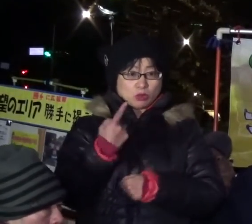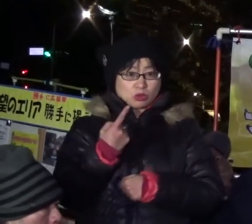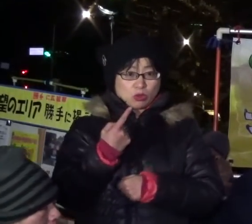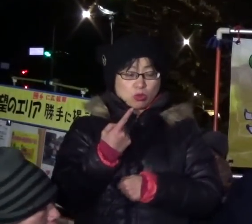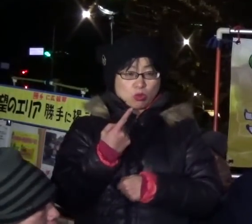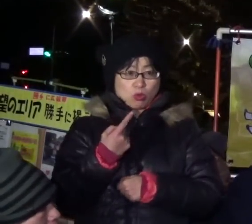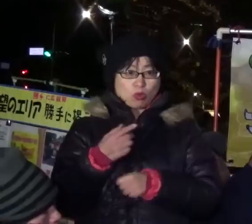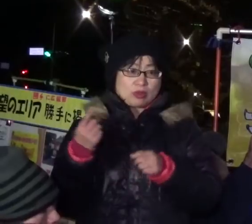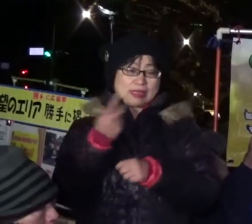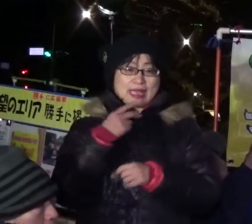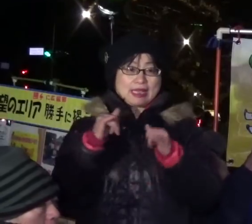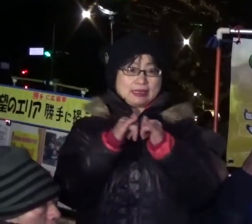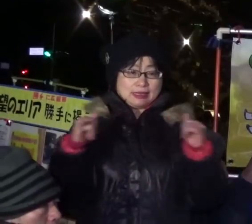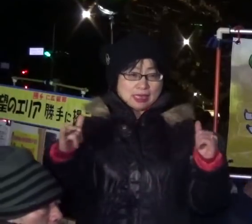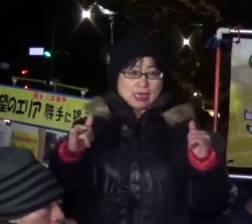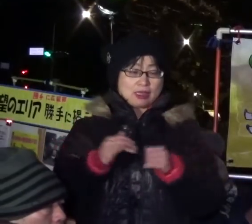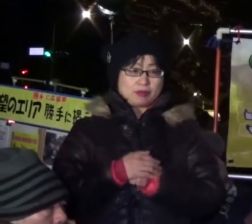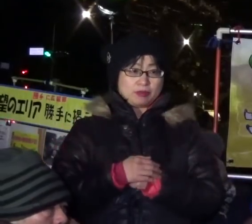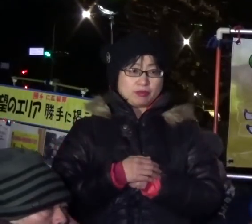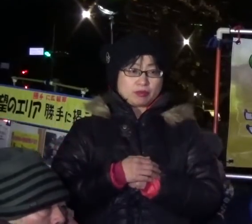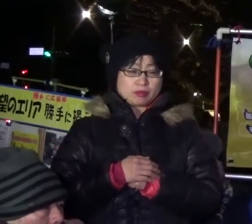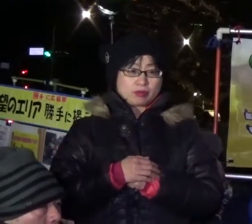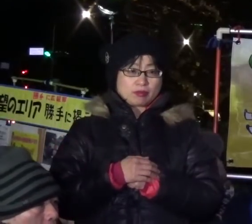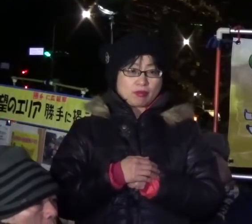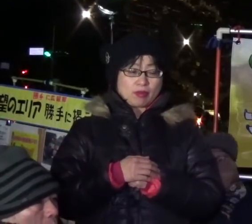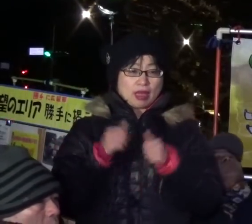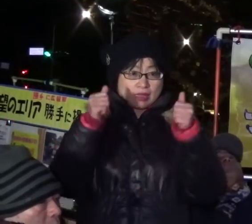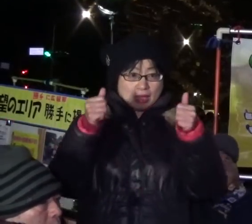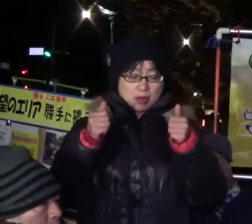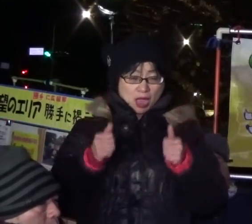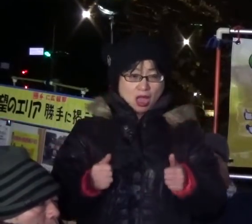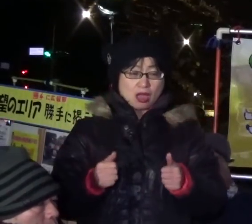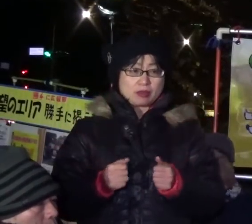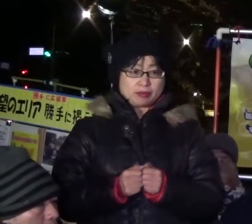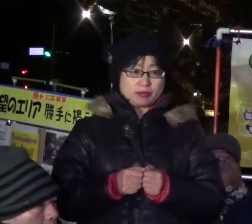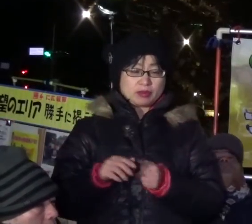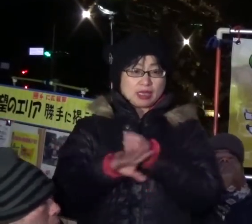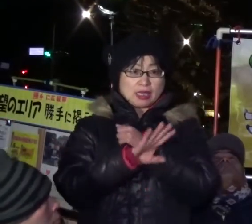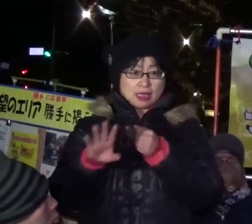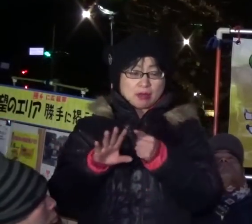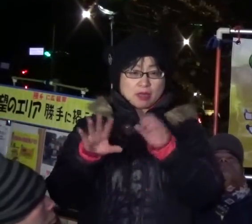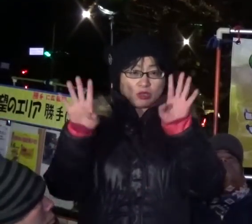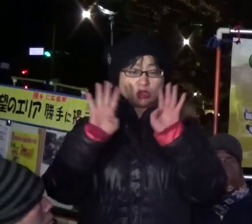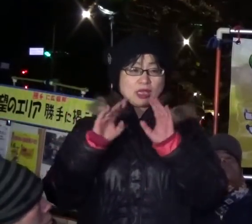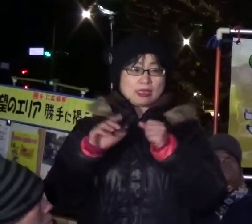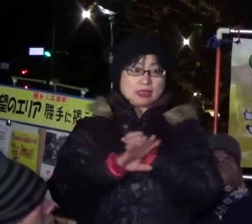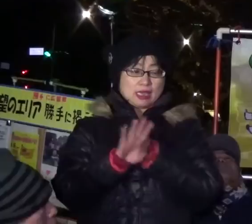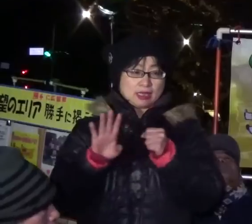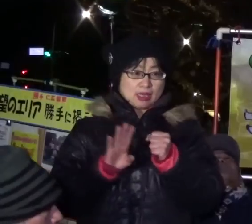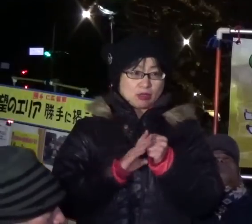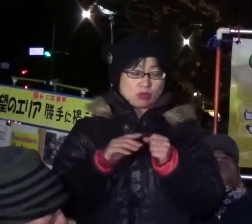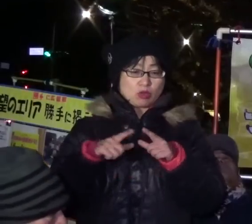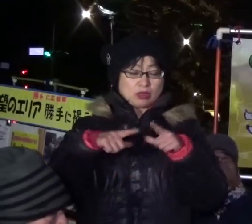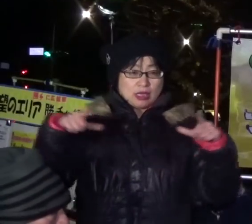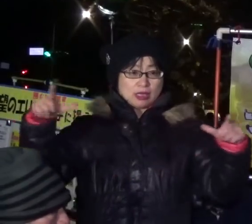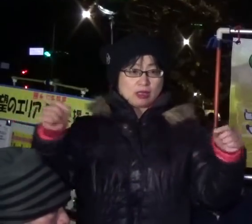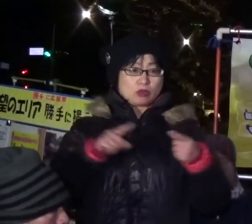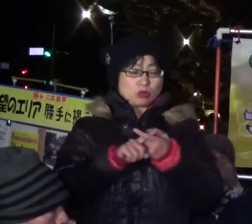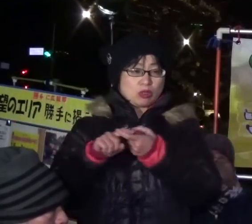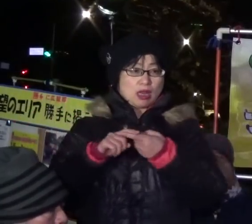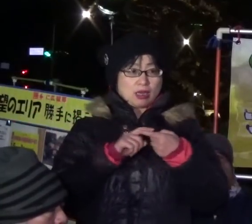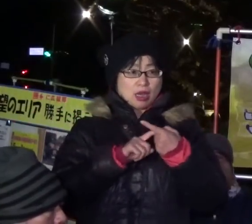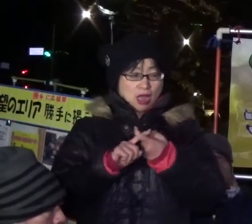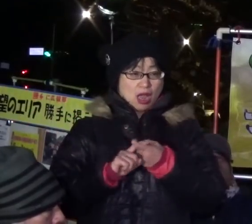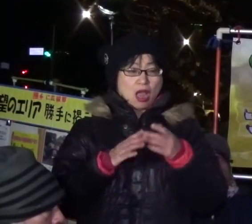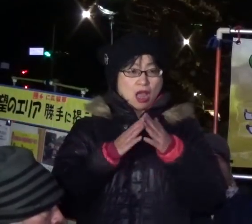害者、今原原連、原告被害者、原発被害者原告団全国連絡会ですけれども、